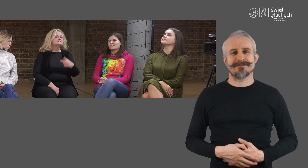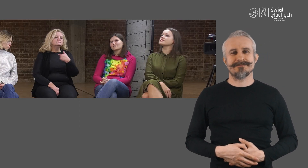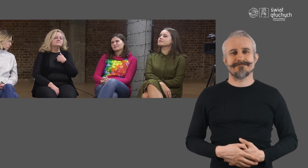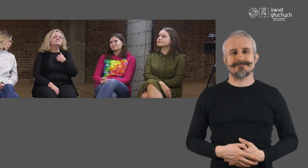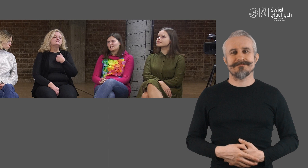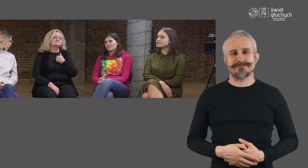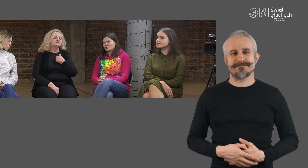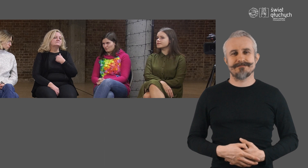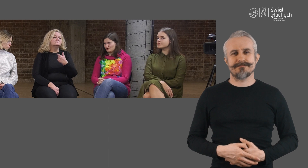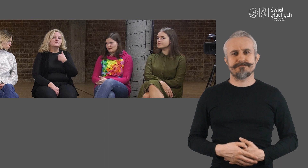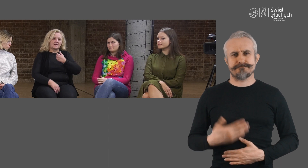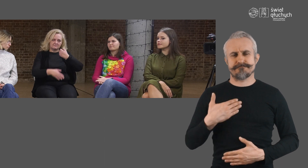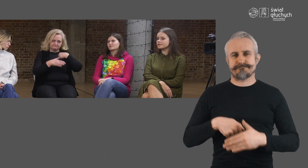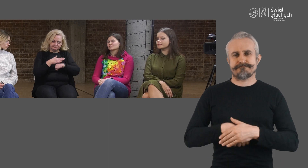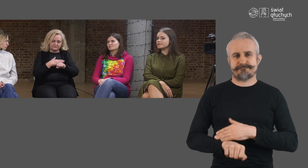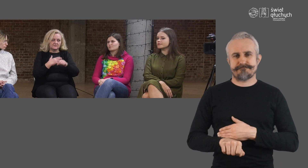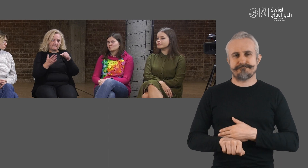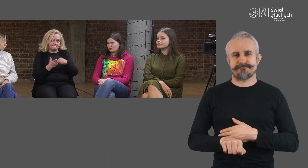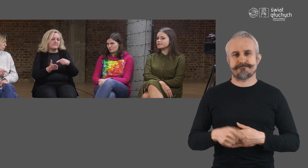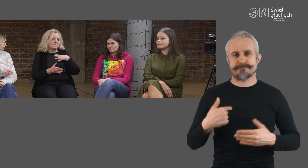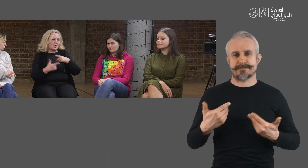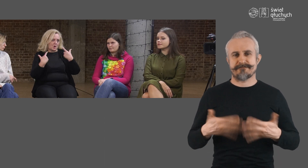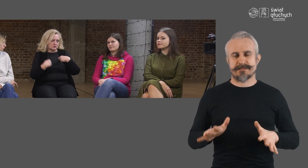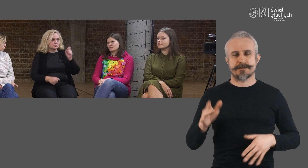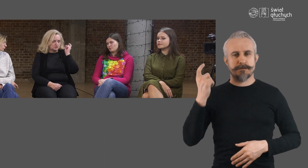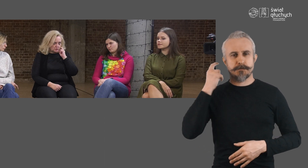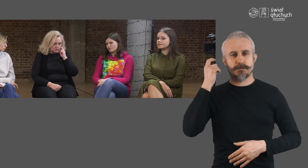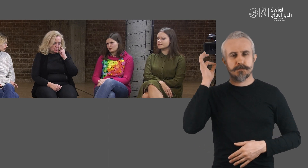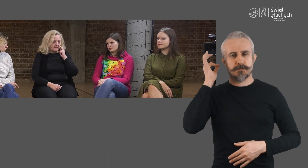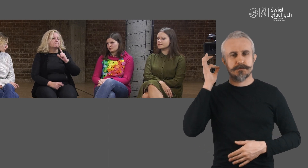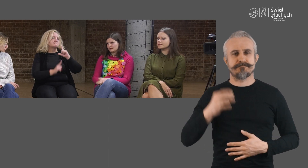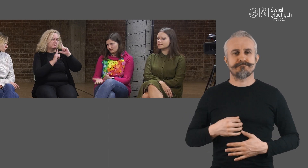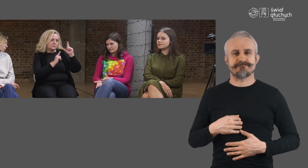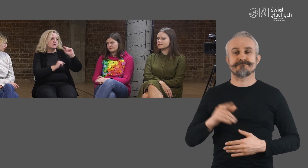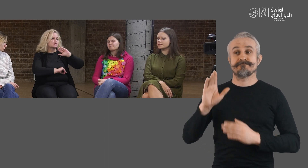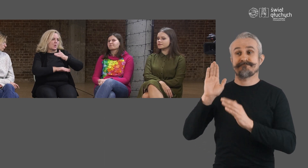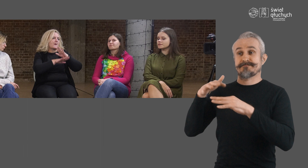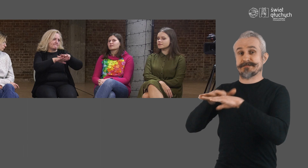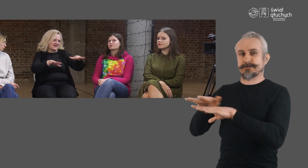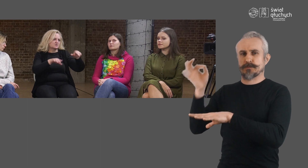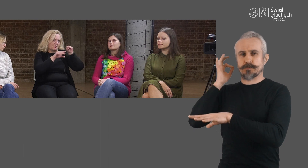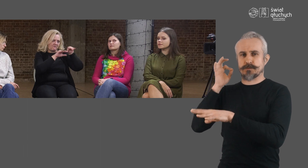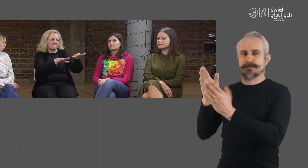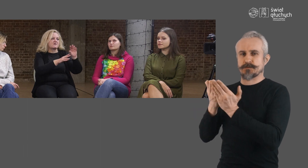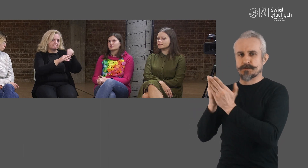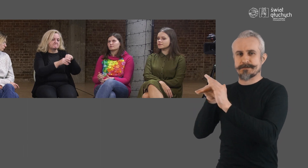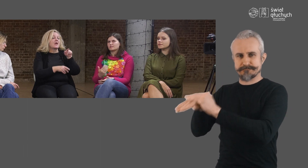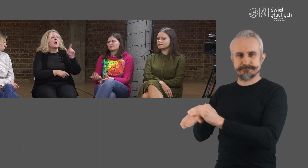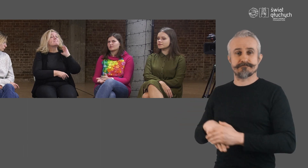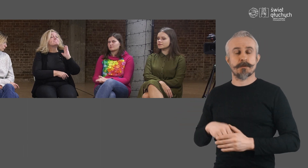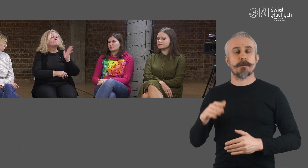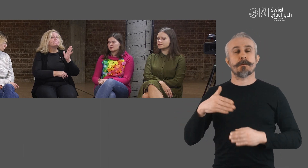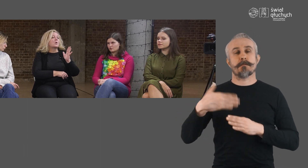Z kolei jak ja się urodziłam, byłam osobą słyszącą, więc poszłam do szkoły masowej. Natomiast później